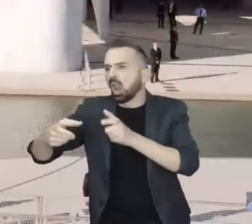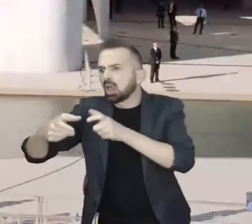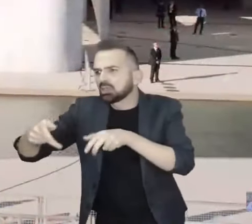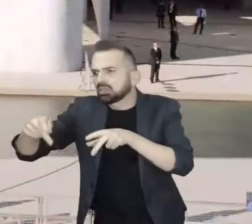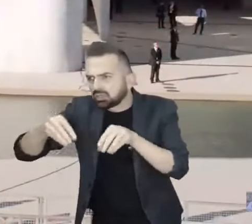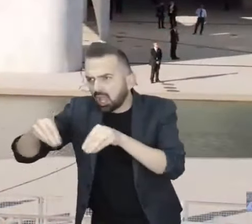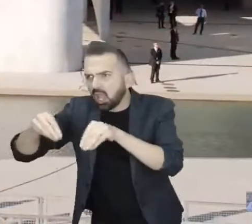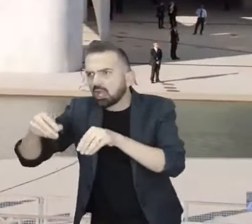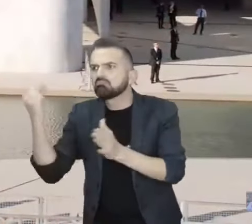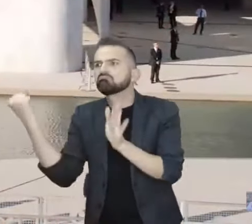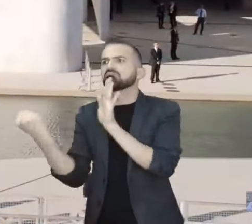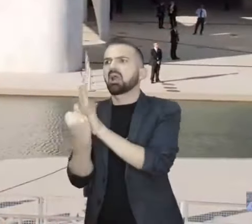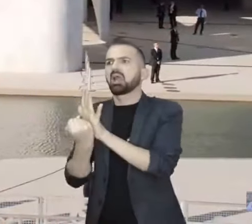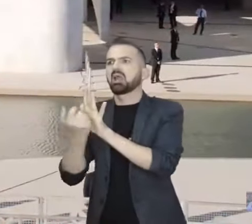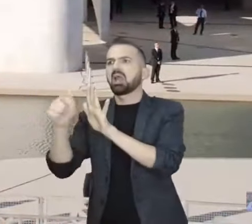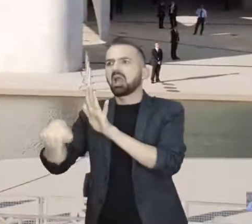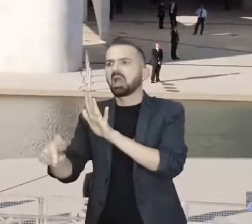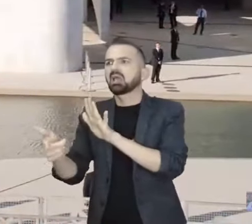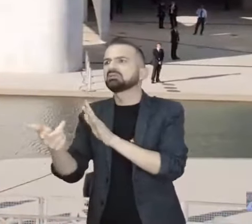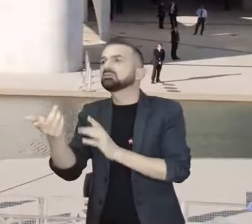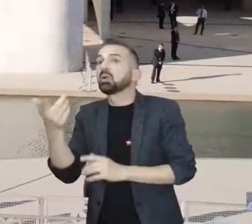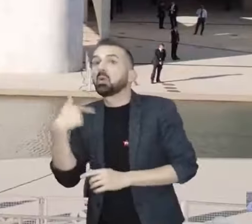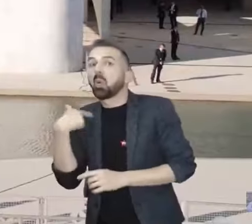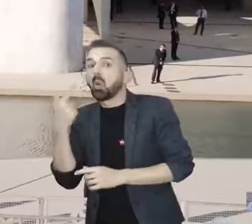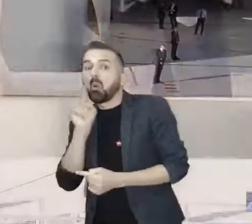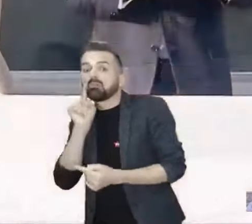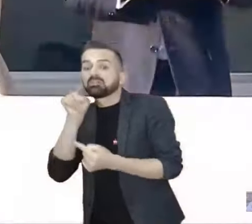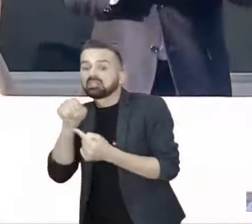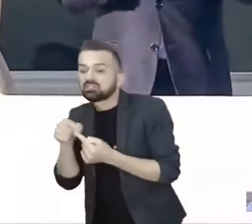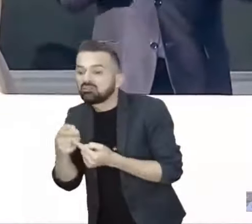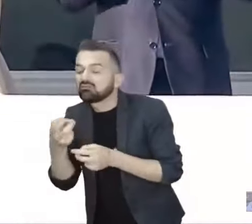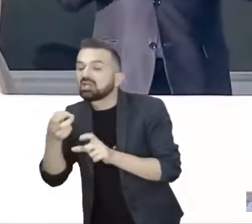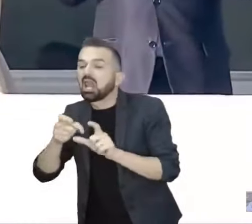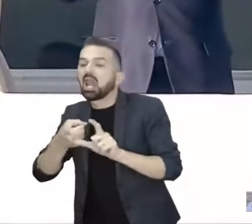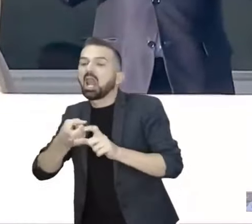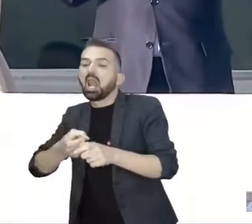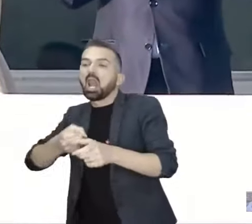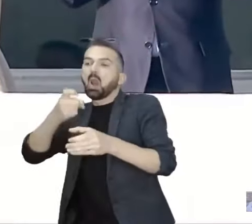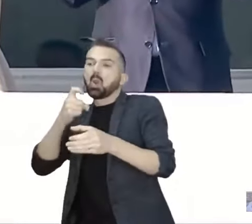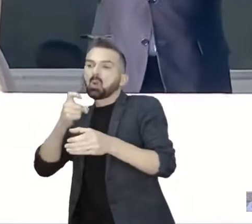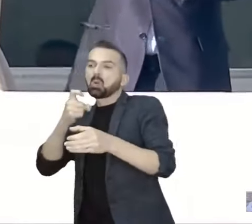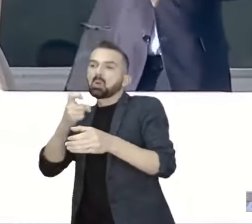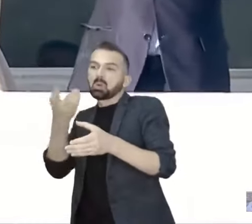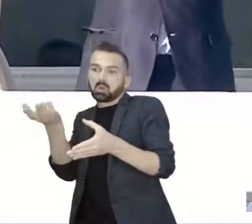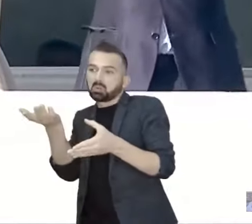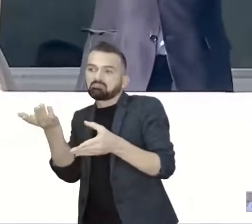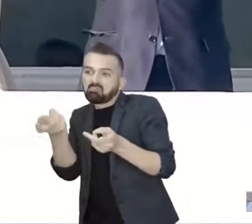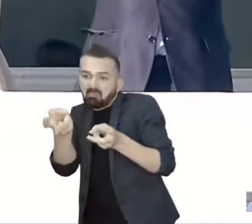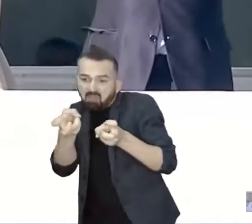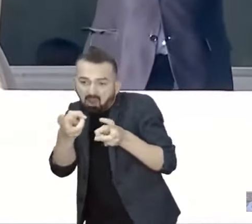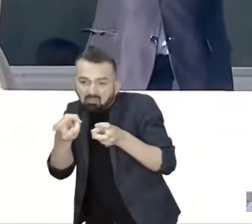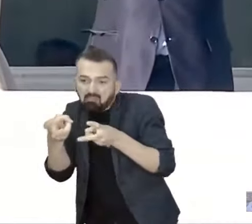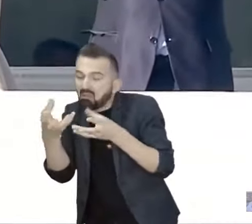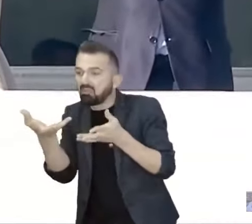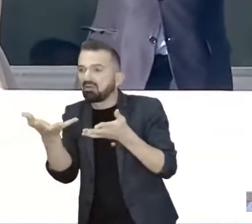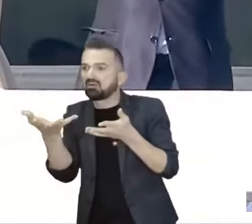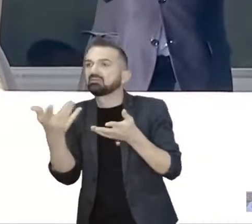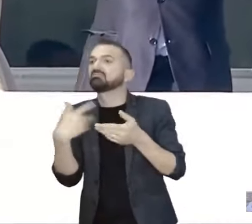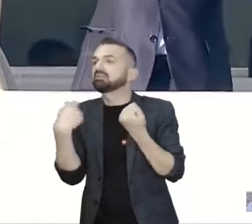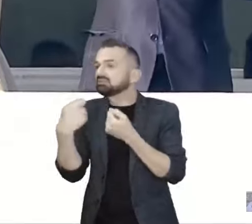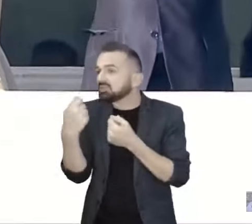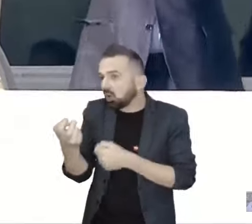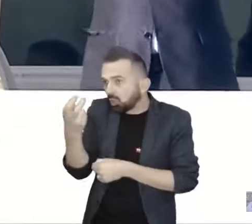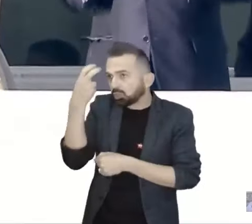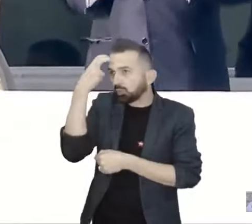das atividades econômicas ilegais e predatórias. Precisam ter sua cultura preservada, sua